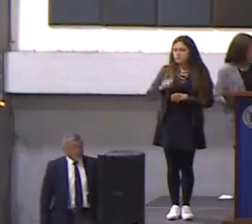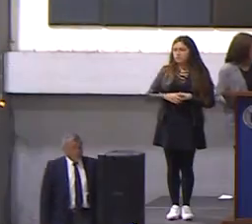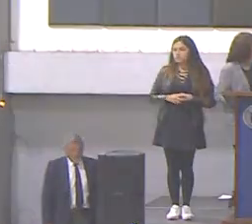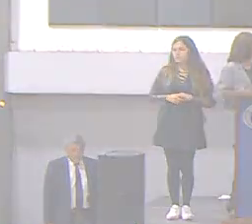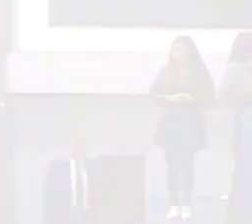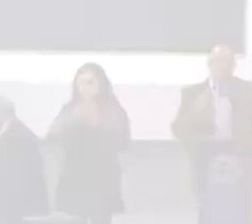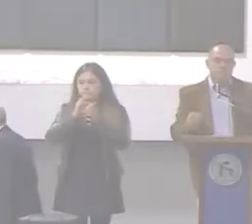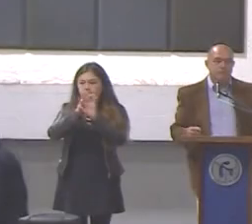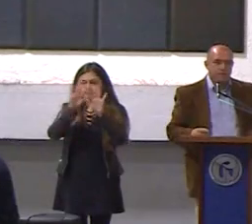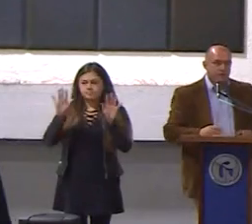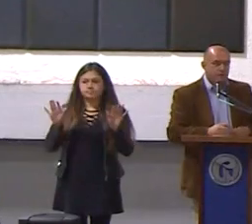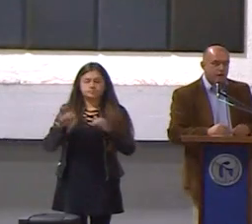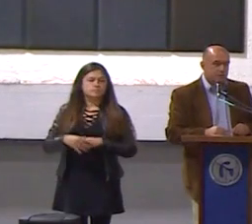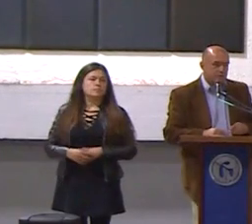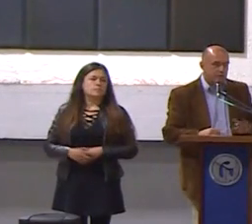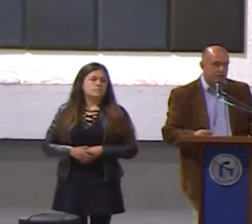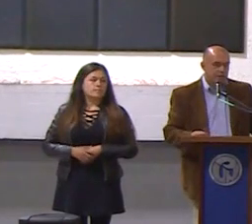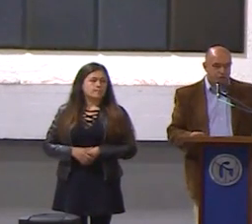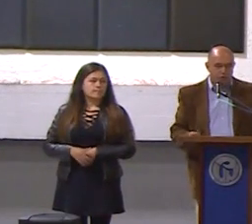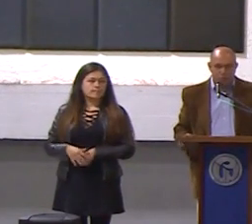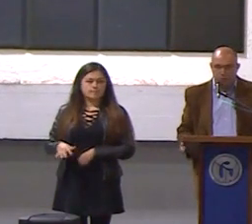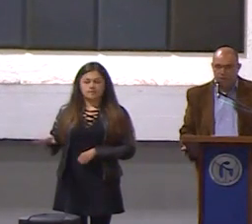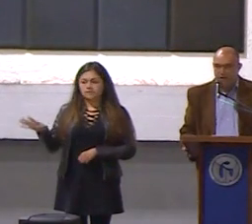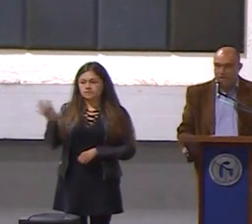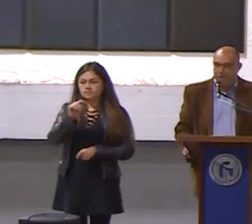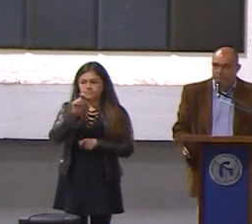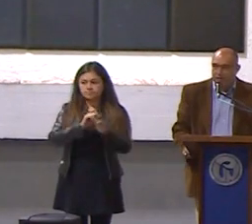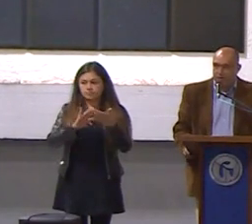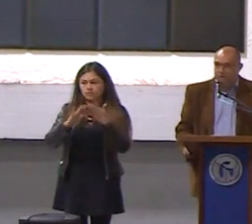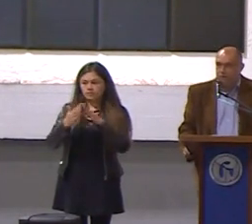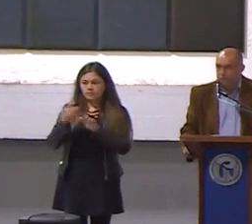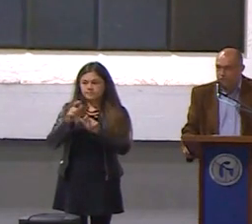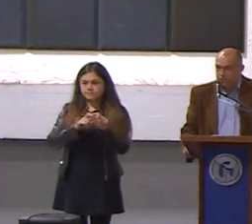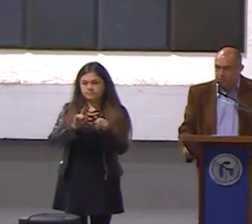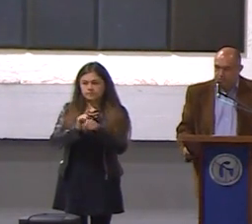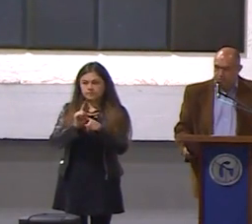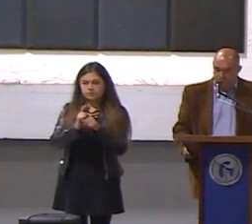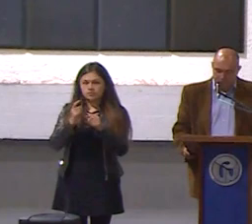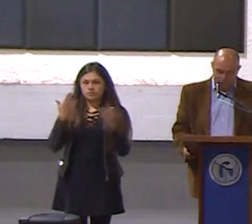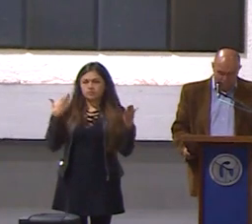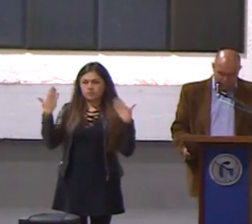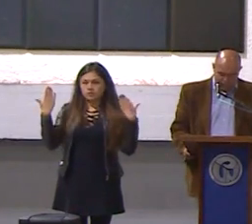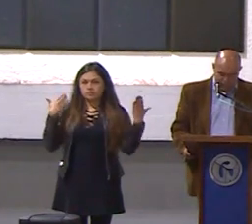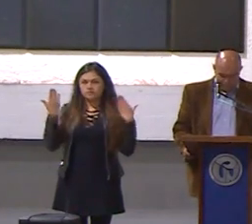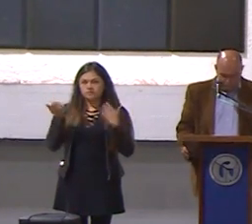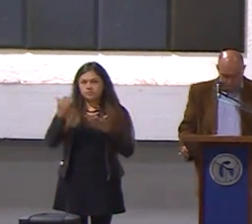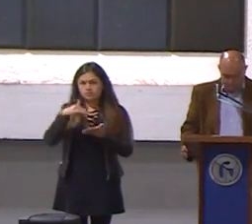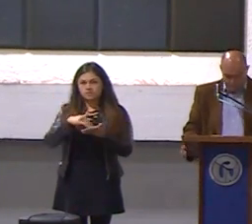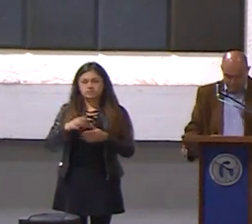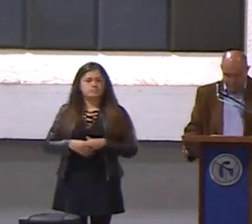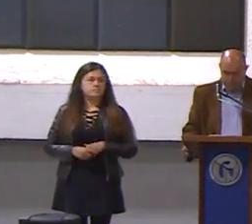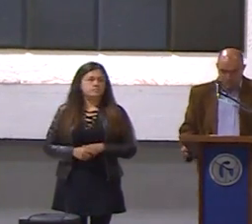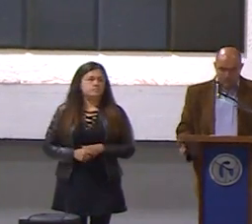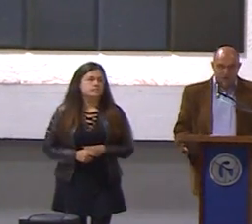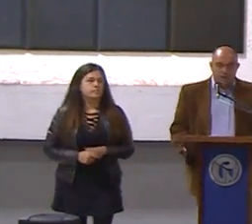maestros a toda la comunidad académica de la facultad de educación física nuevamente